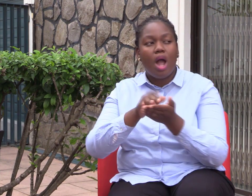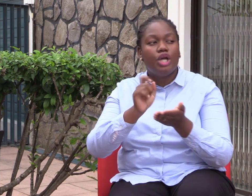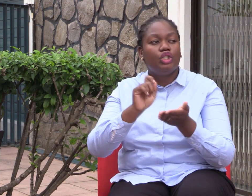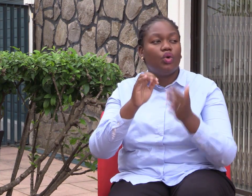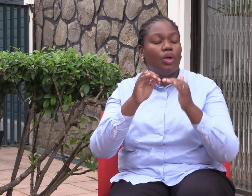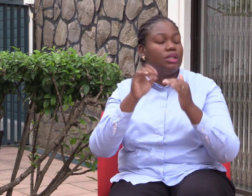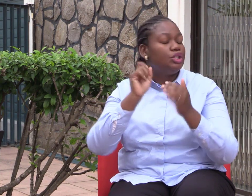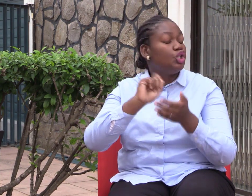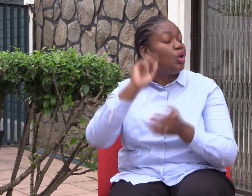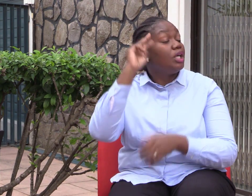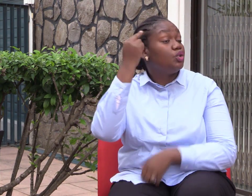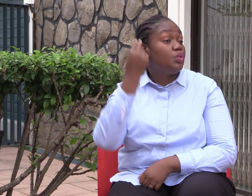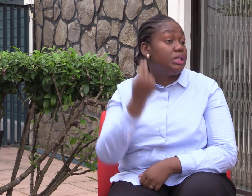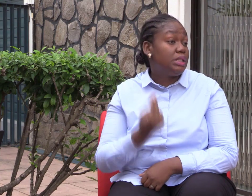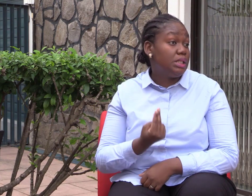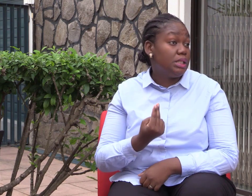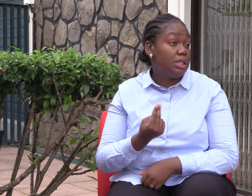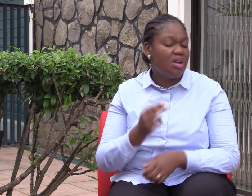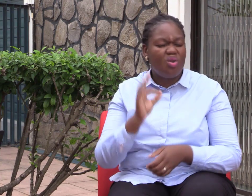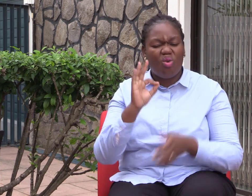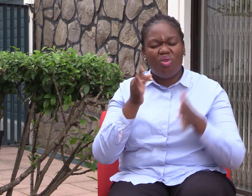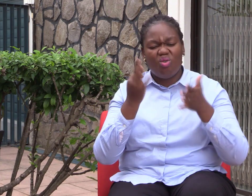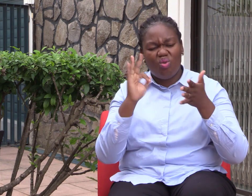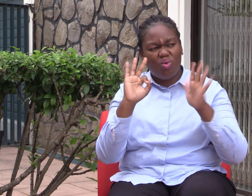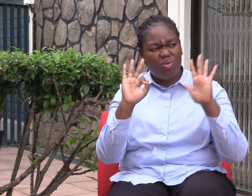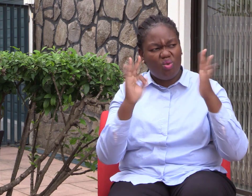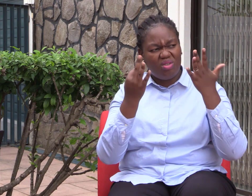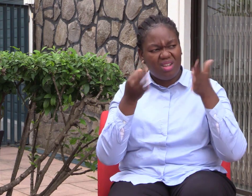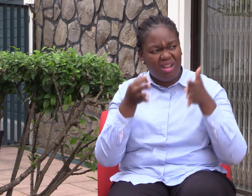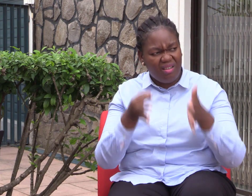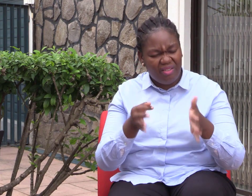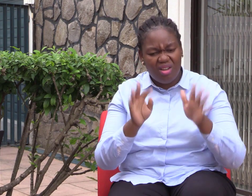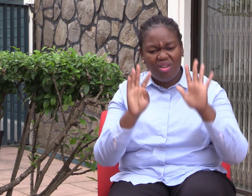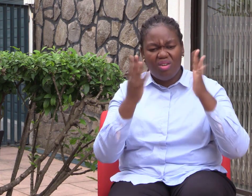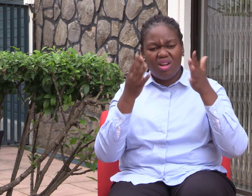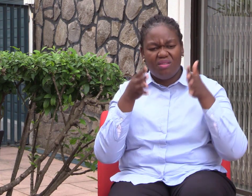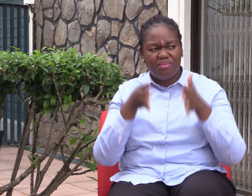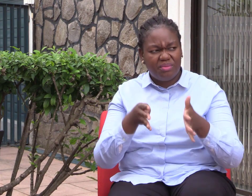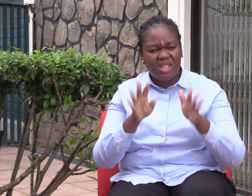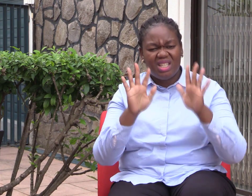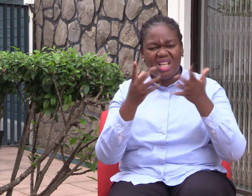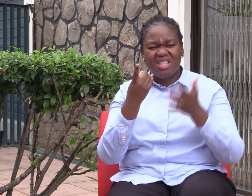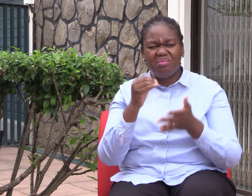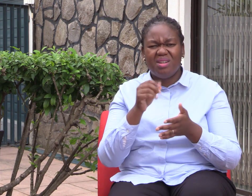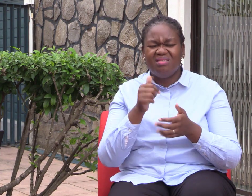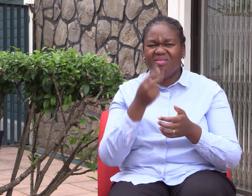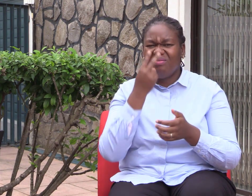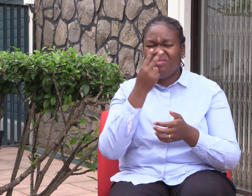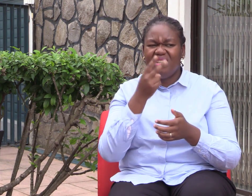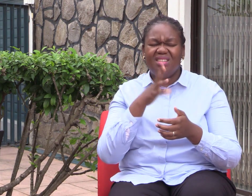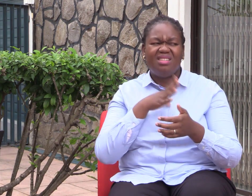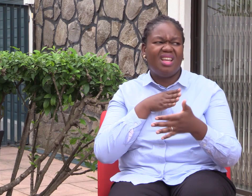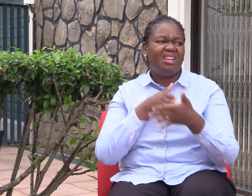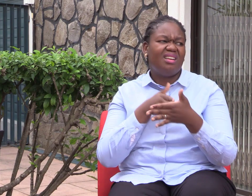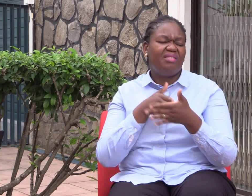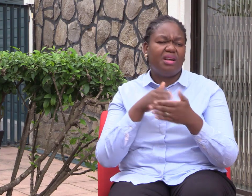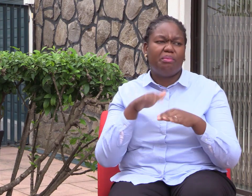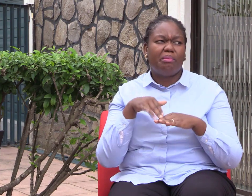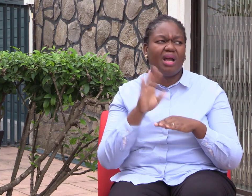para uma outra escola, que foi a escola Josina Machel. Fiz a oitava classe, nona classe, até a décima classe, mas